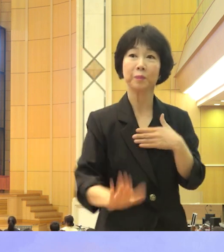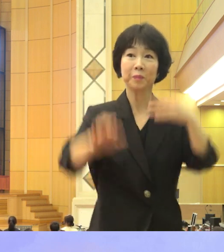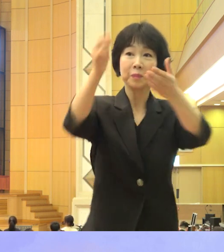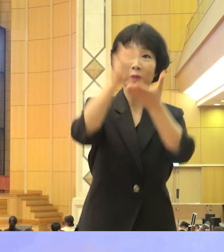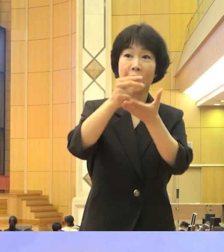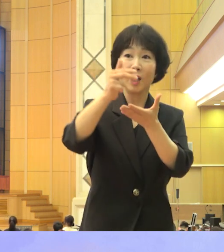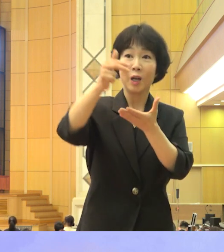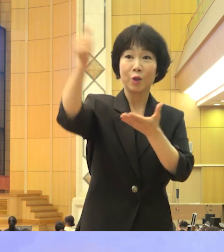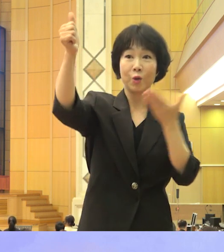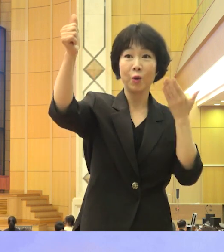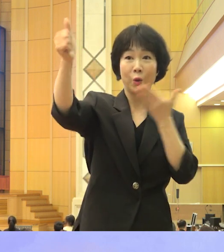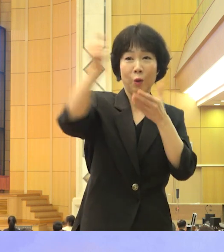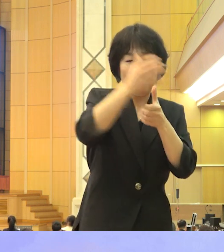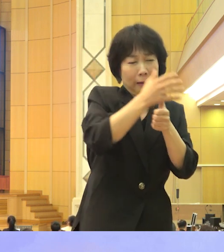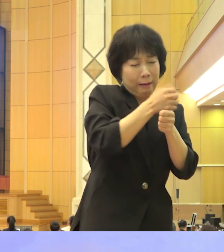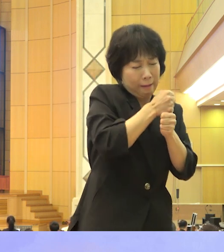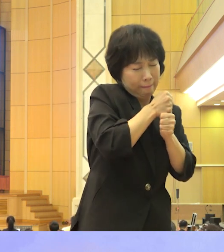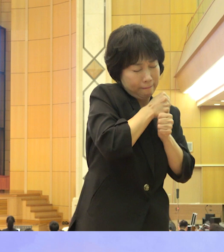지쳐도